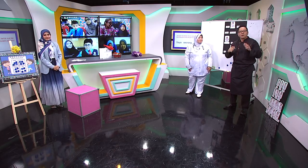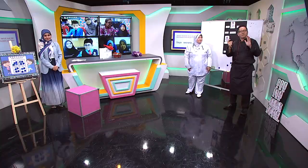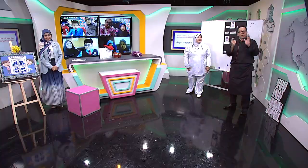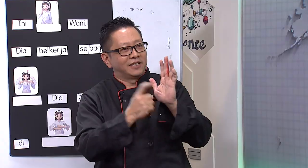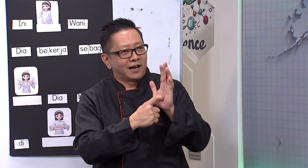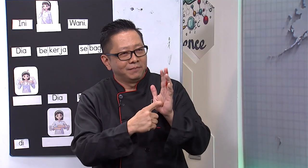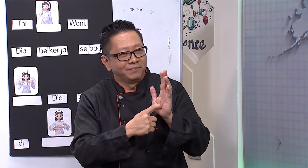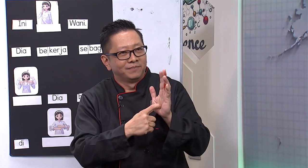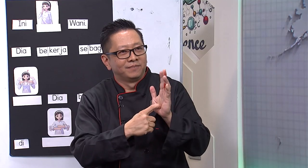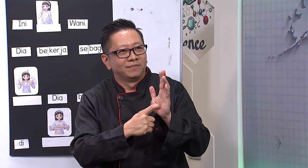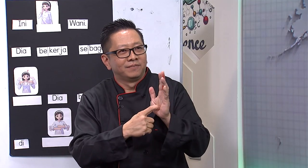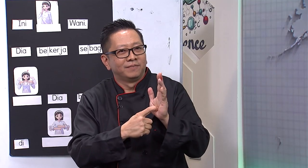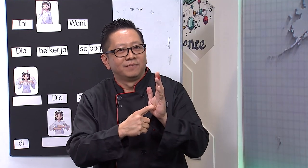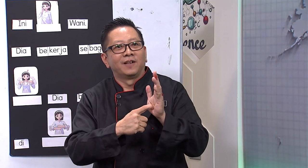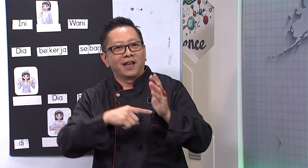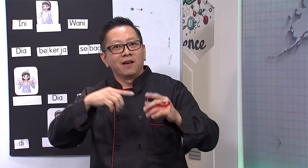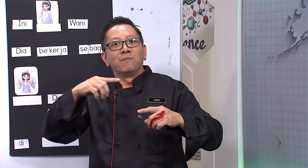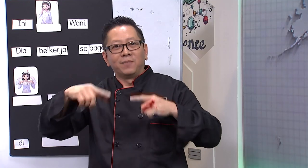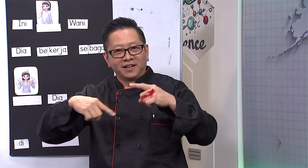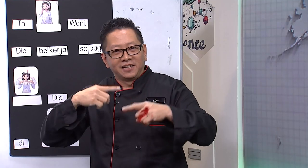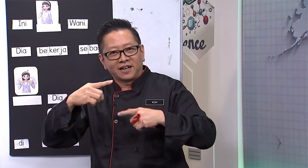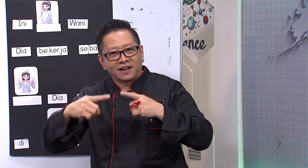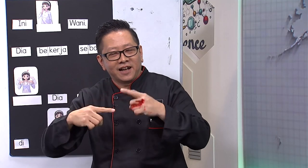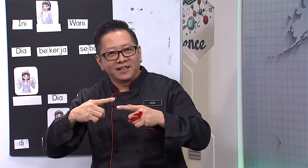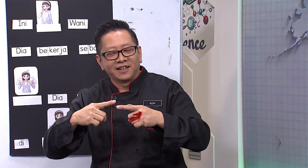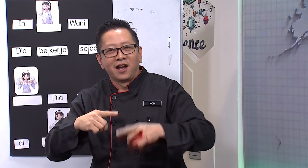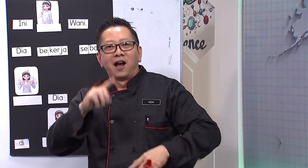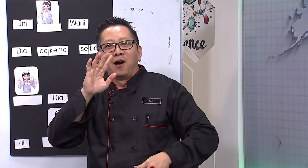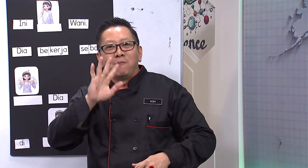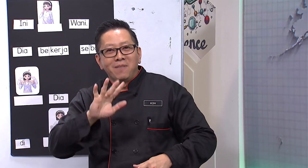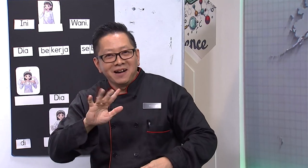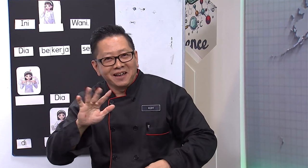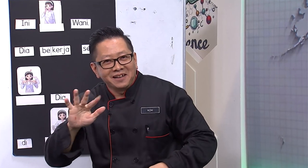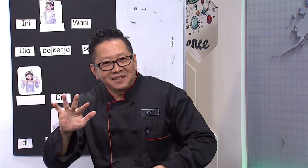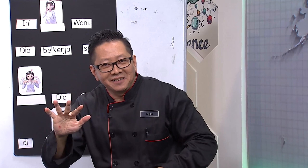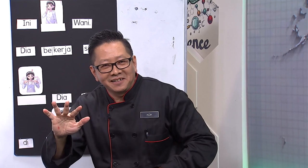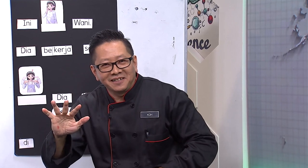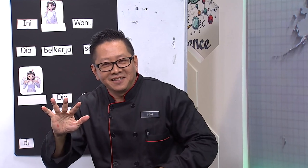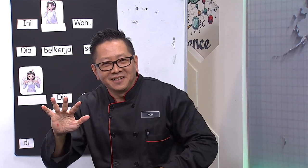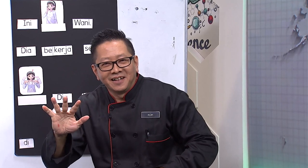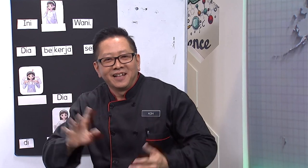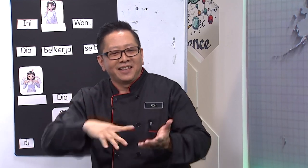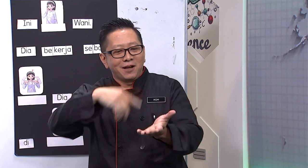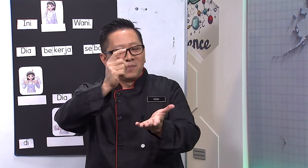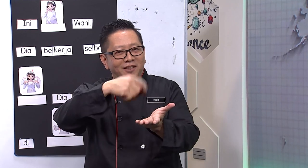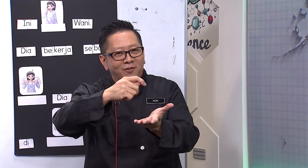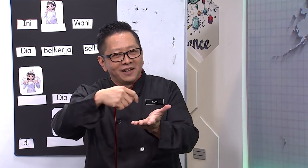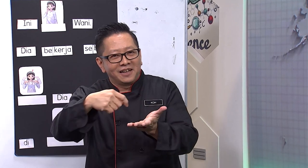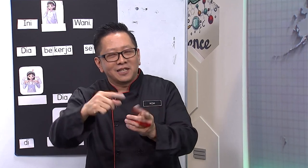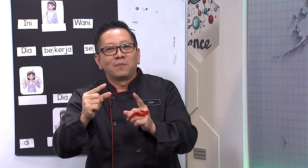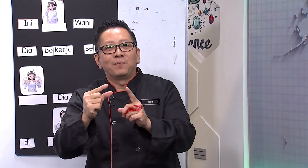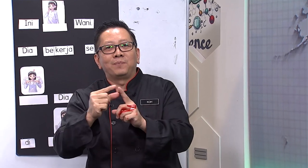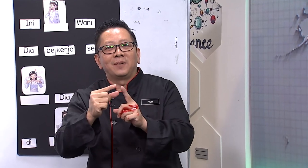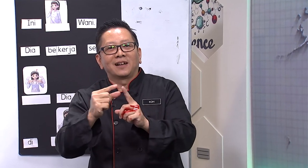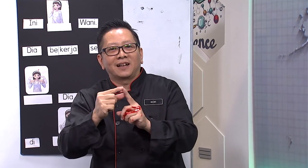boleh mengecam, okay, mengisyarat, mengeja dan